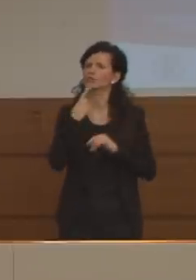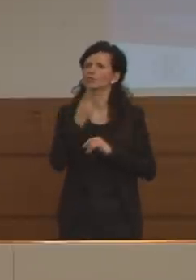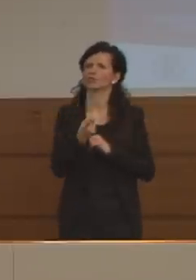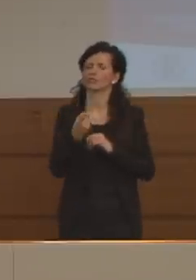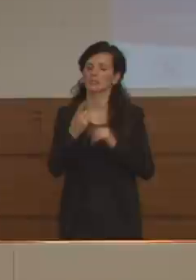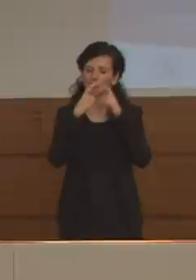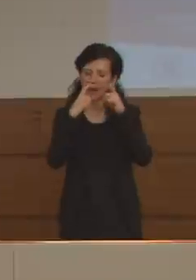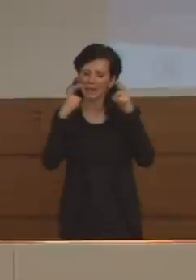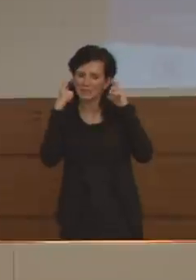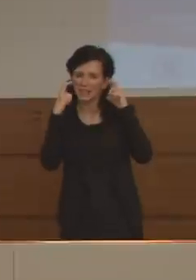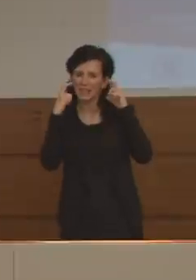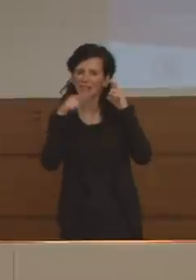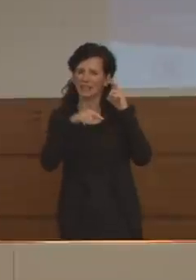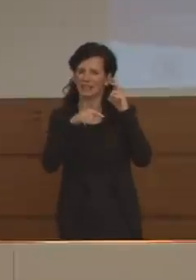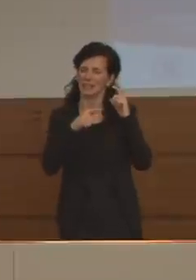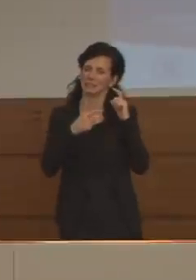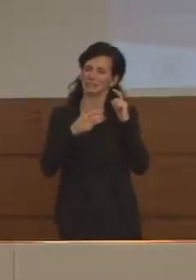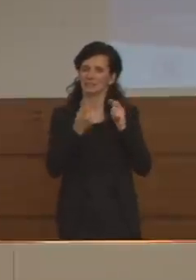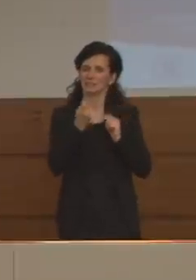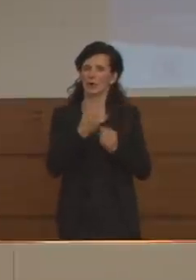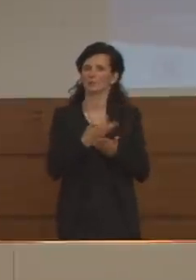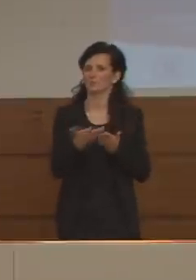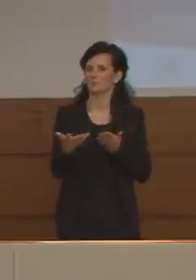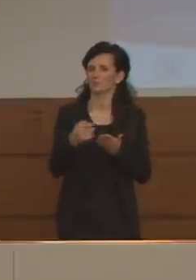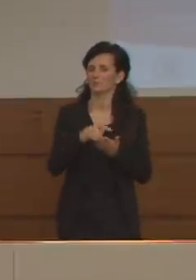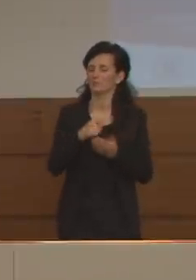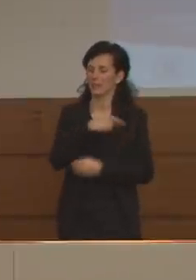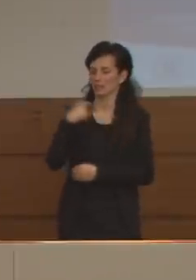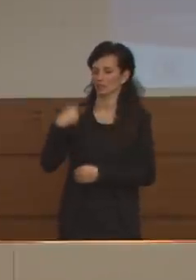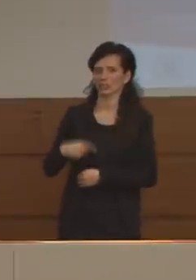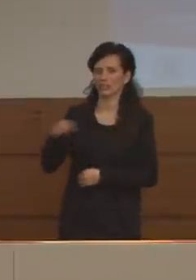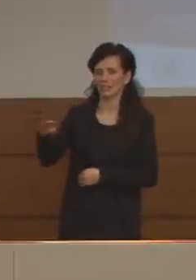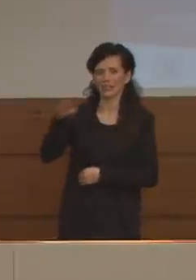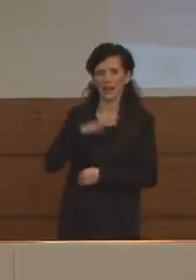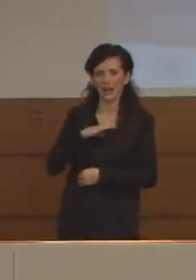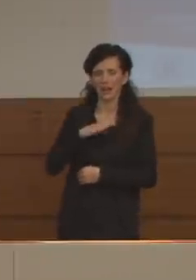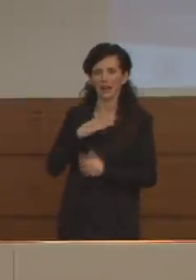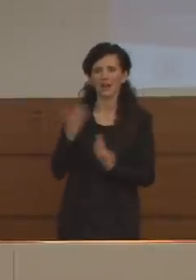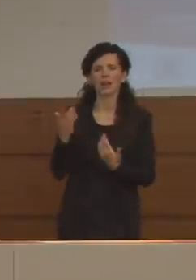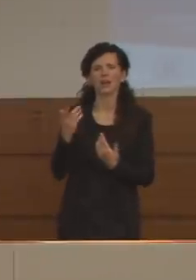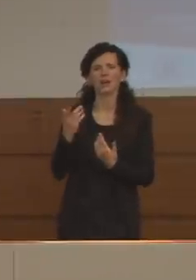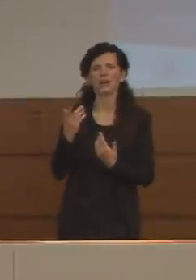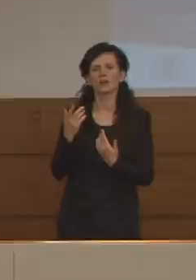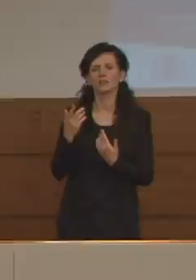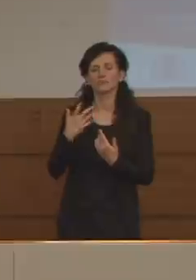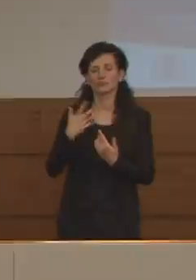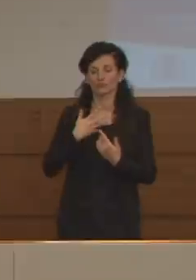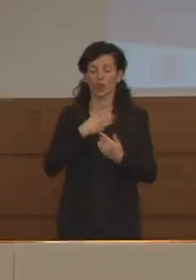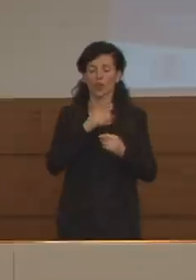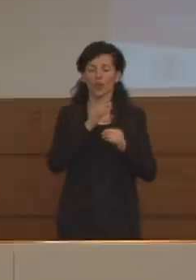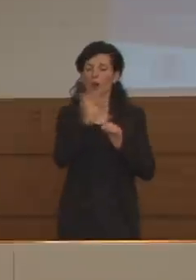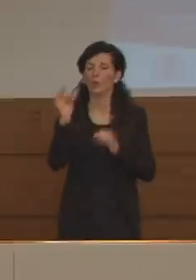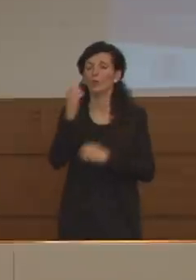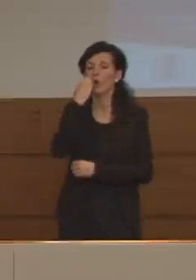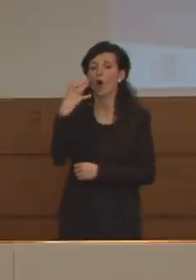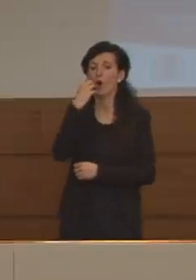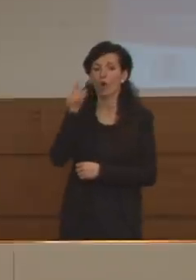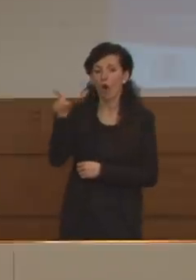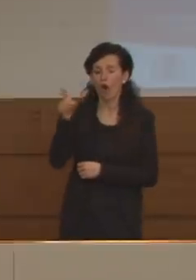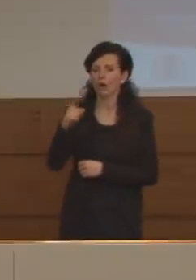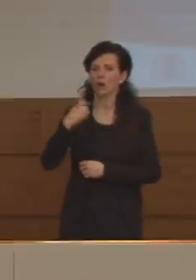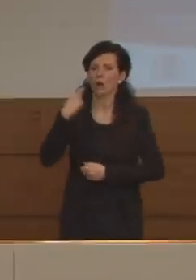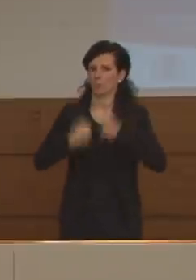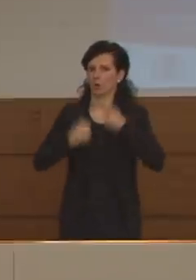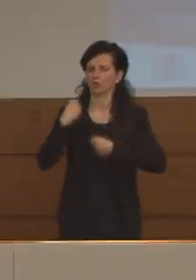mascherine comunque scadenti rispetto a quelle inviate dalla cina per esempio joshua wong il leader delle proteste non kong dice proprio tutti i